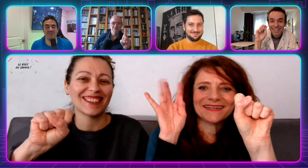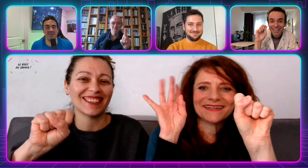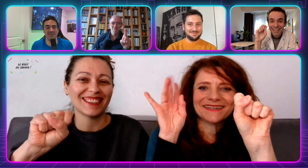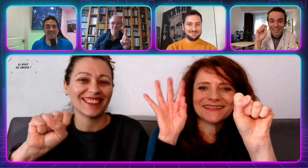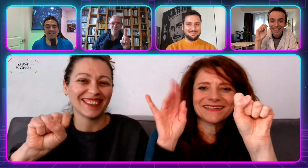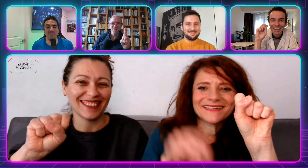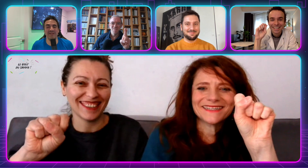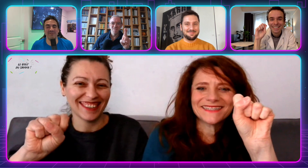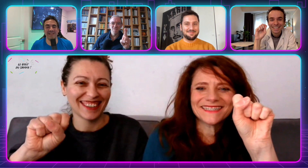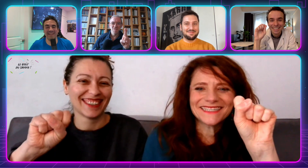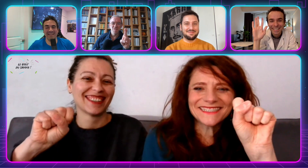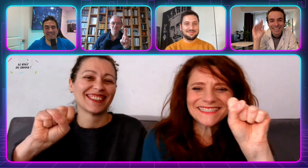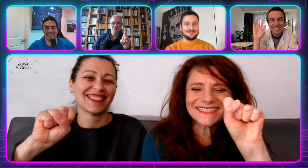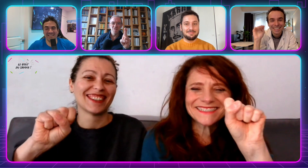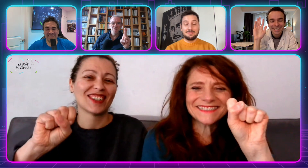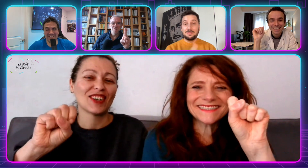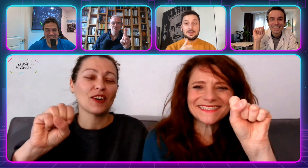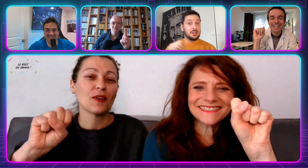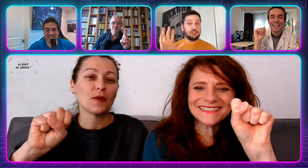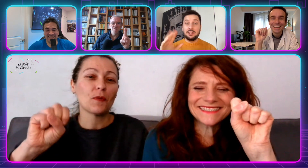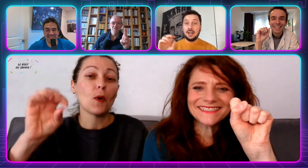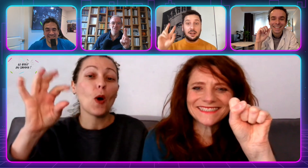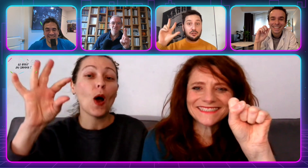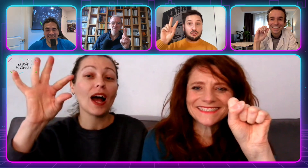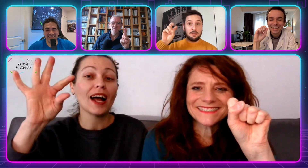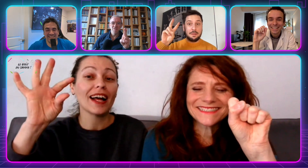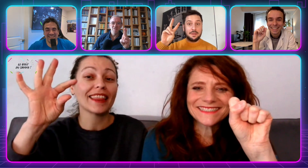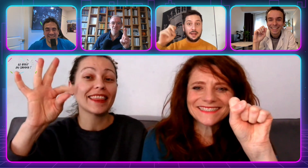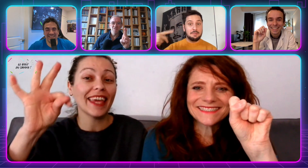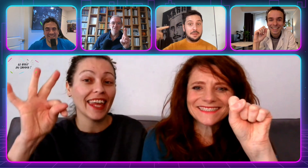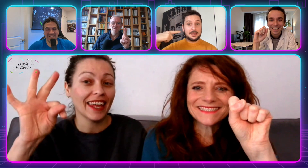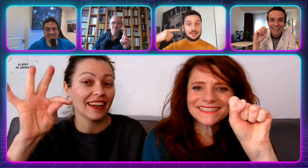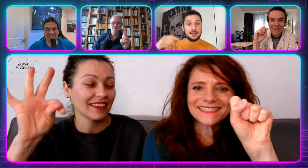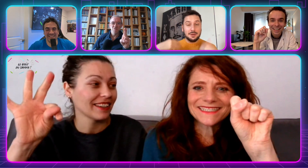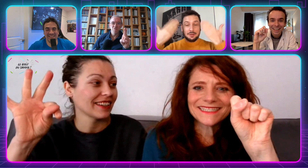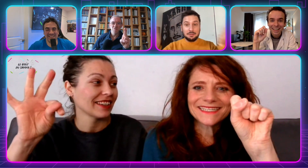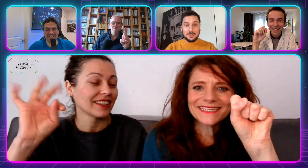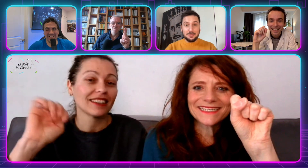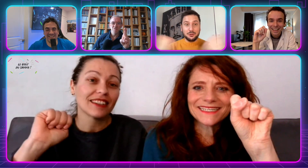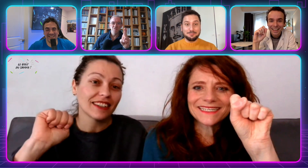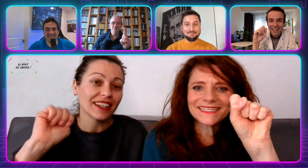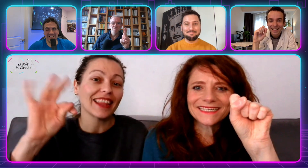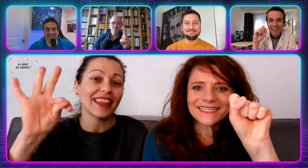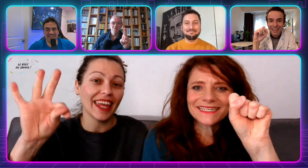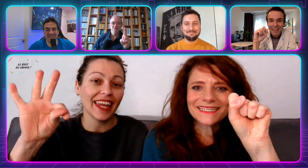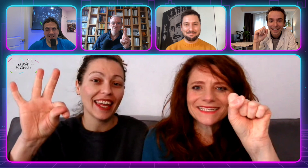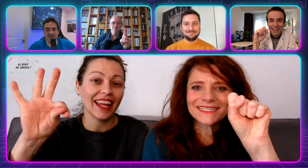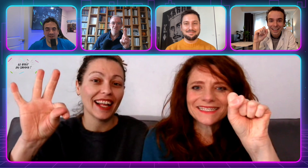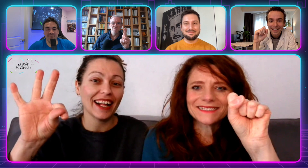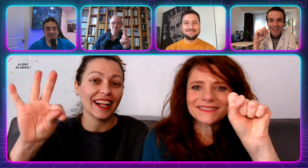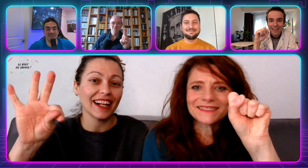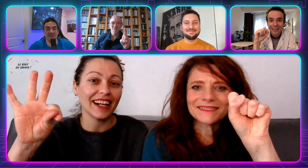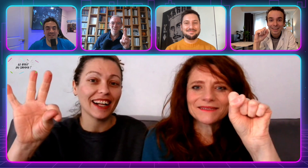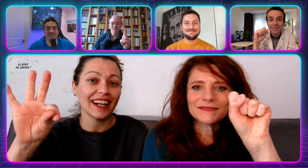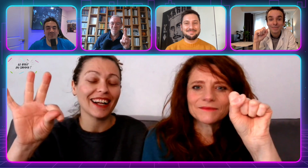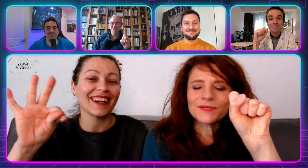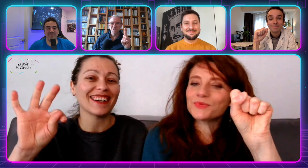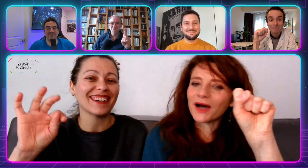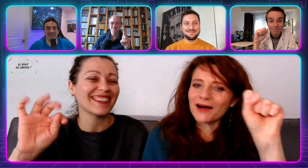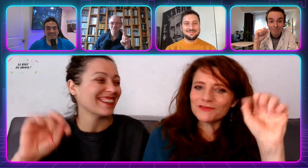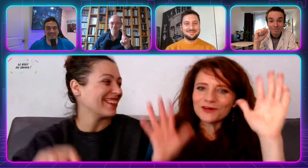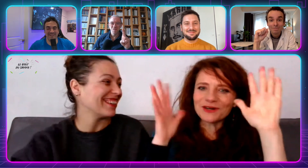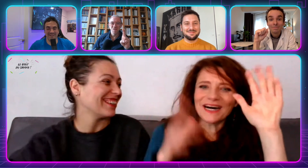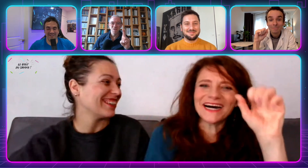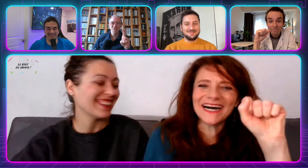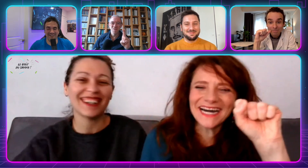T'arrives à suivre la langue des signes ou pas? T'es au taquet? C'est génial, je m'appelle Maxime, bienvenue. Oh la vache, il maîtrise à donf.